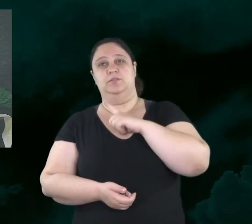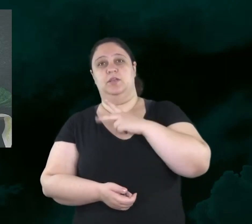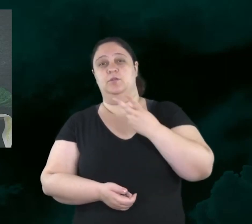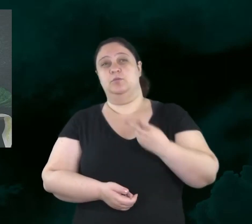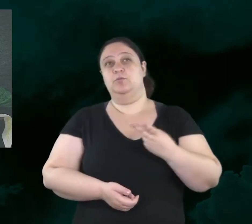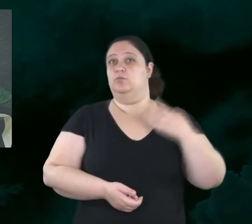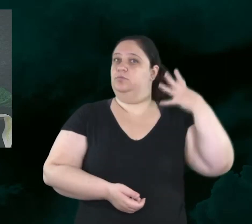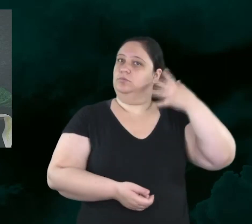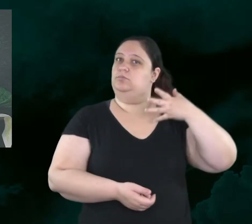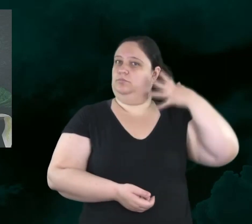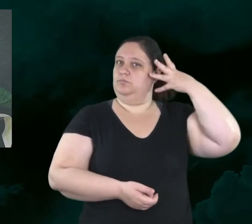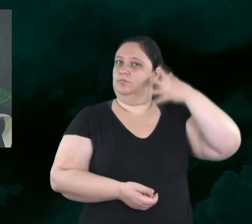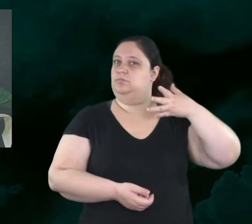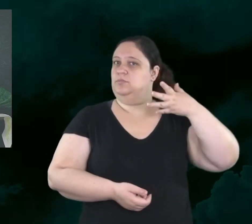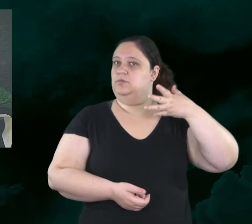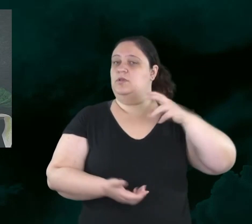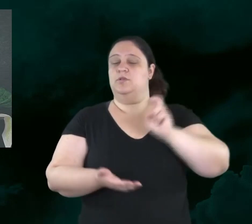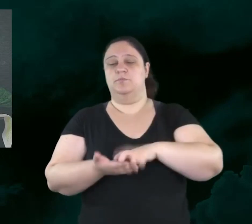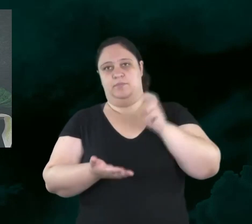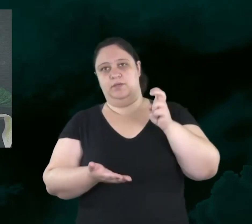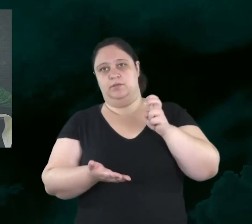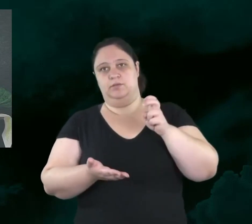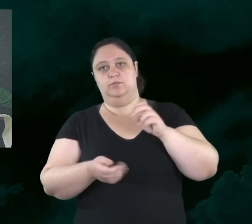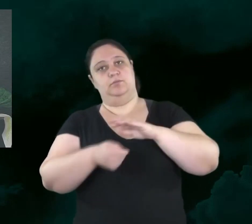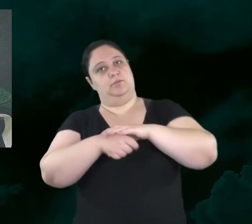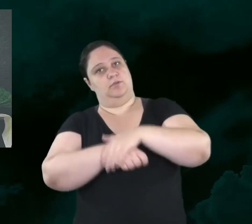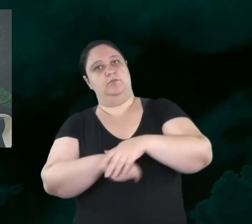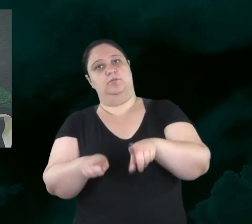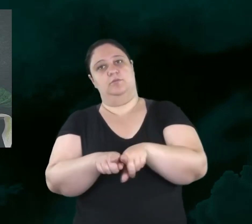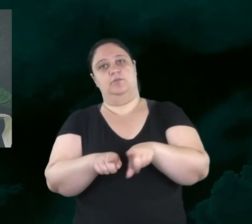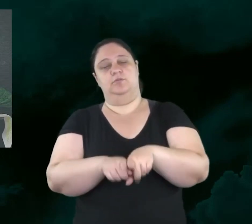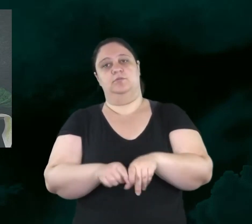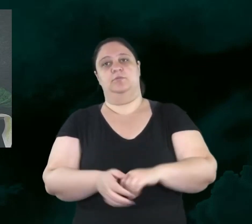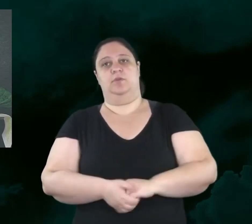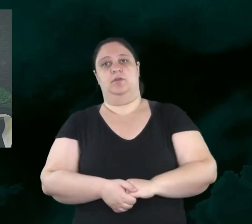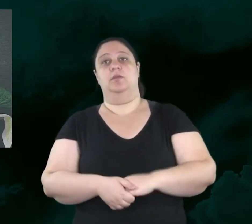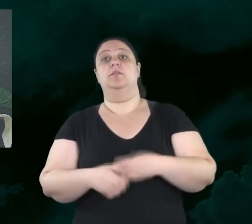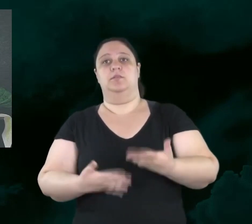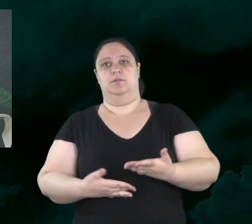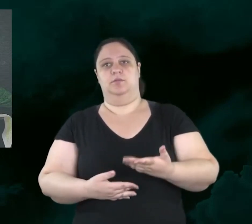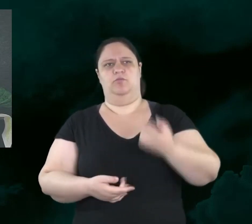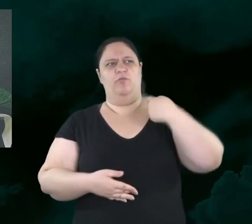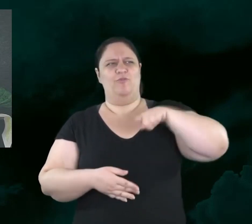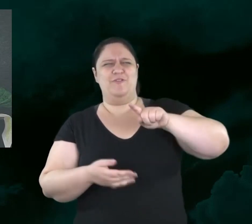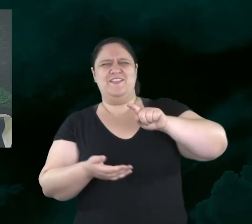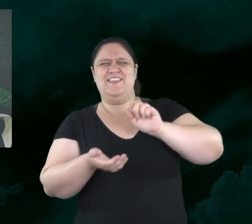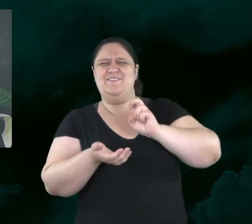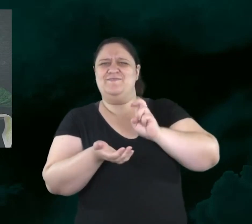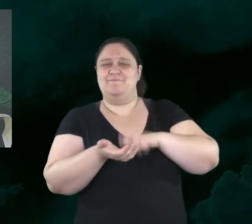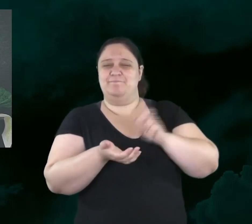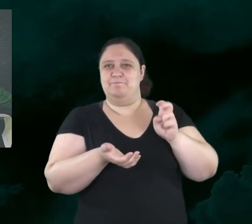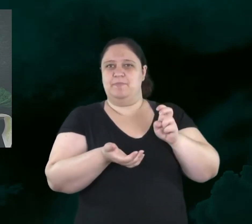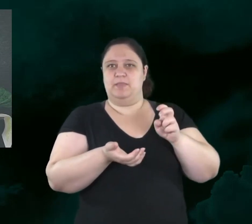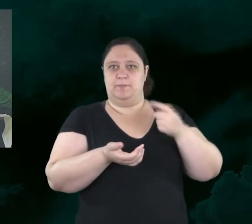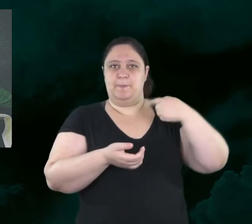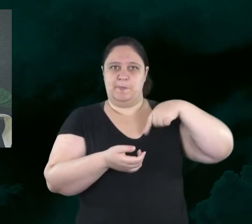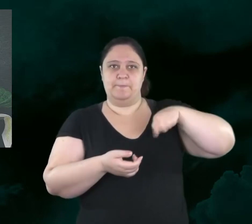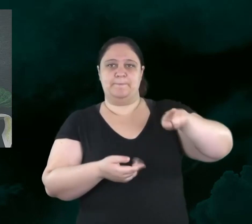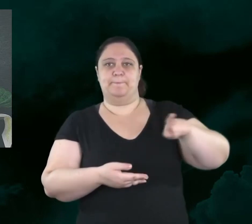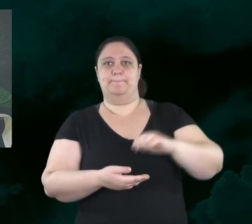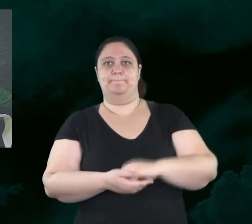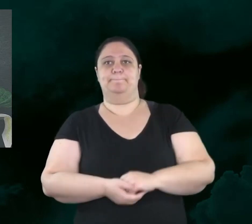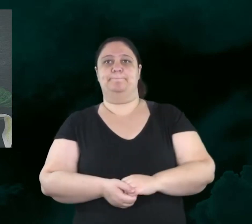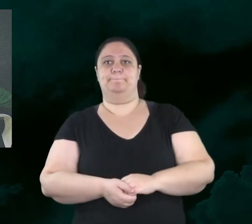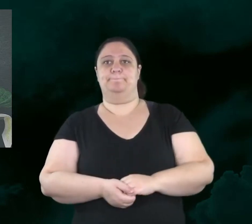ministrar, uma mensagem de manhã e uma mensagem à noite. Então eu fui logo cedo, bem cedo, mais